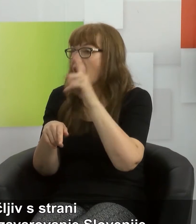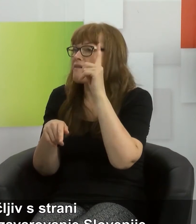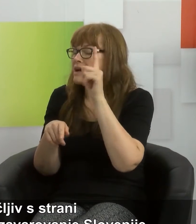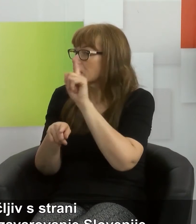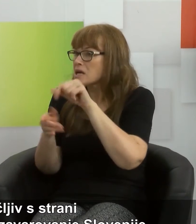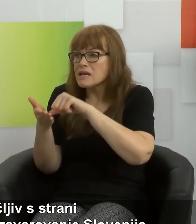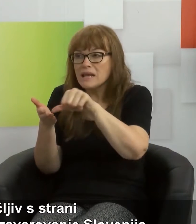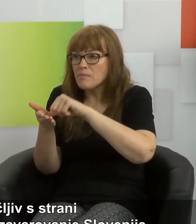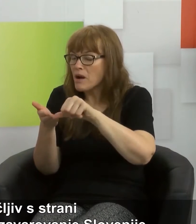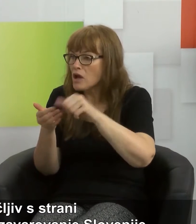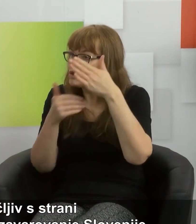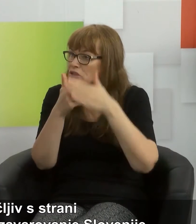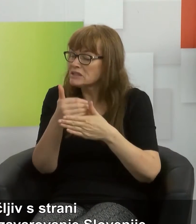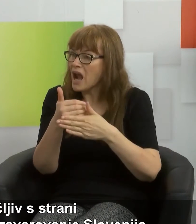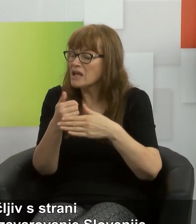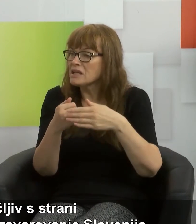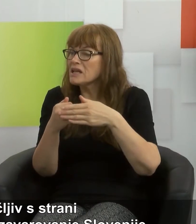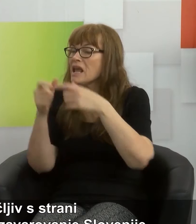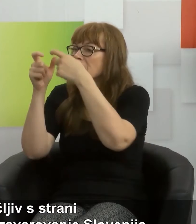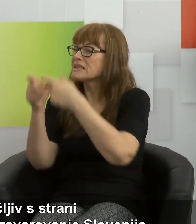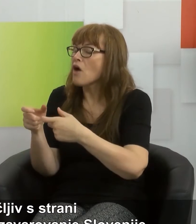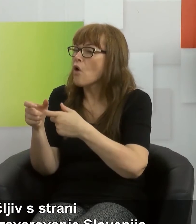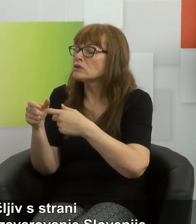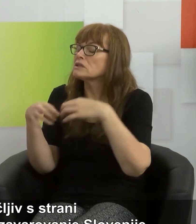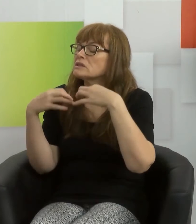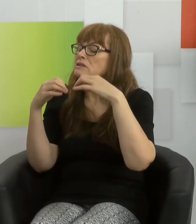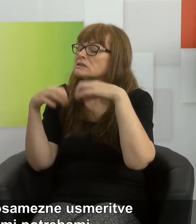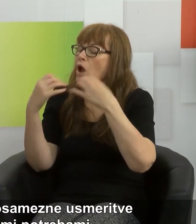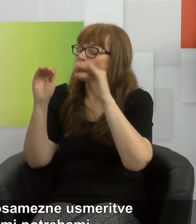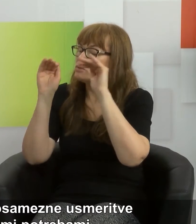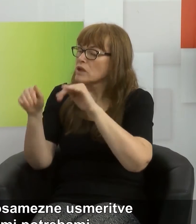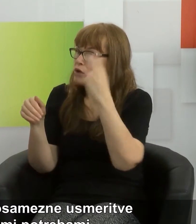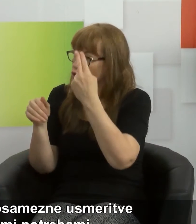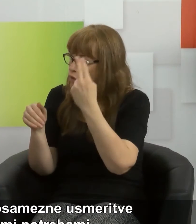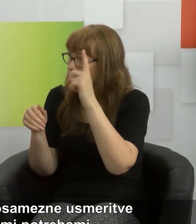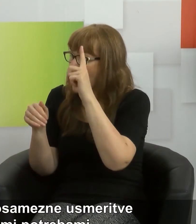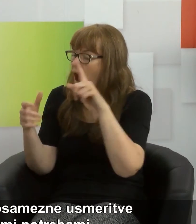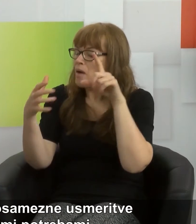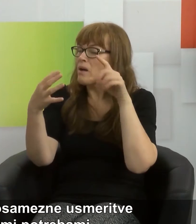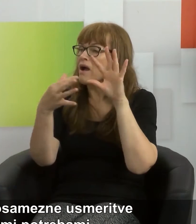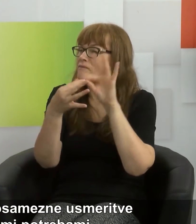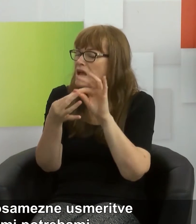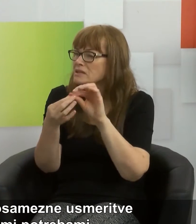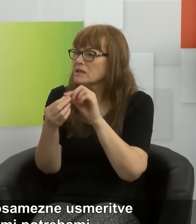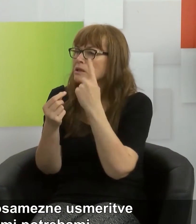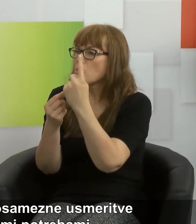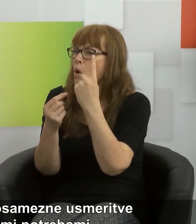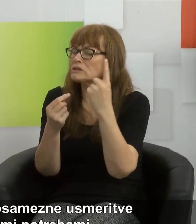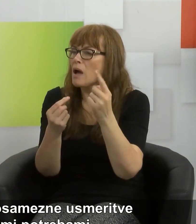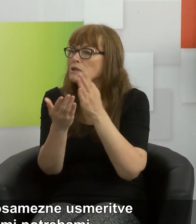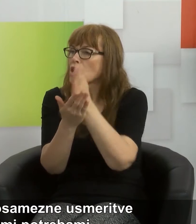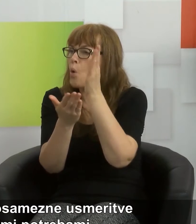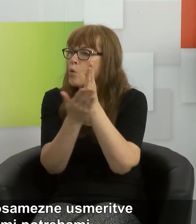vendar ni plačljiv strani Zavoda za zdravstveno zavarovanje Slovenije, ampak je vezan na posamezne usmeritve